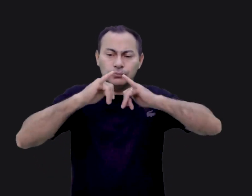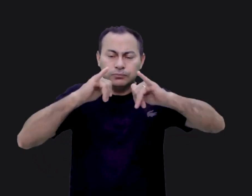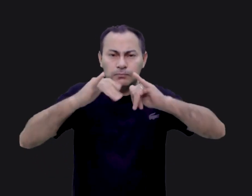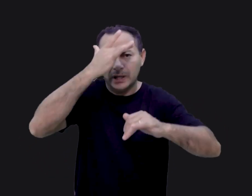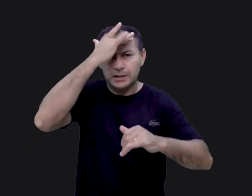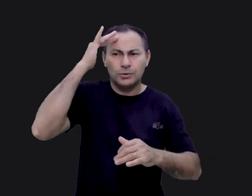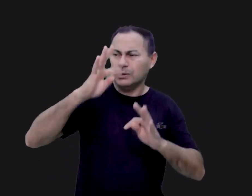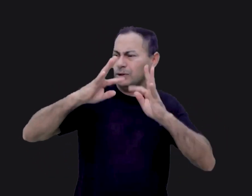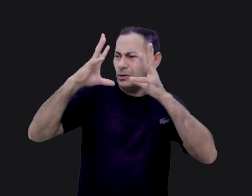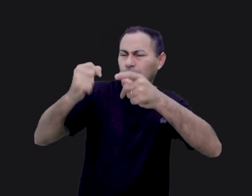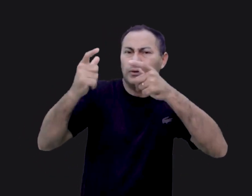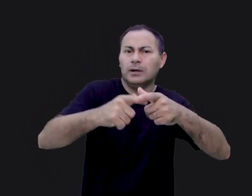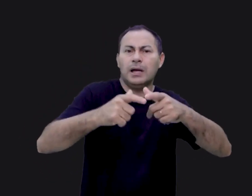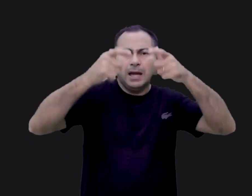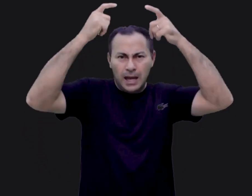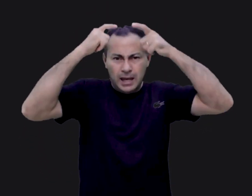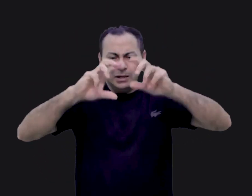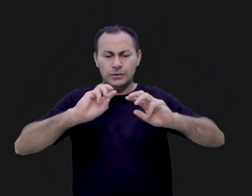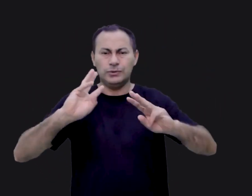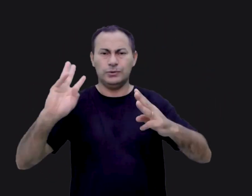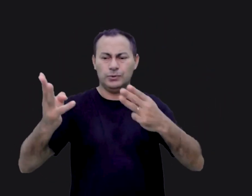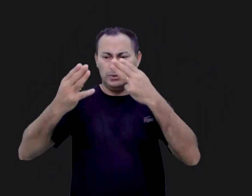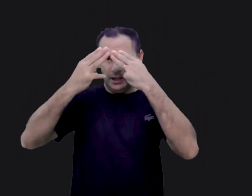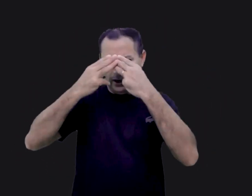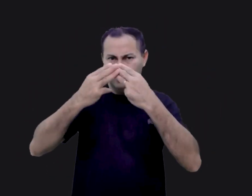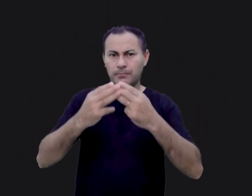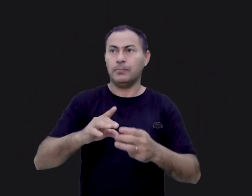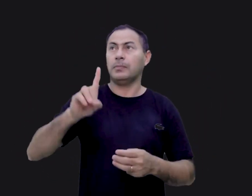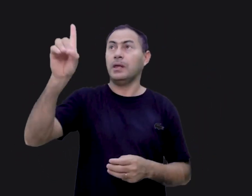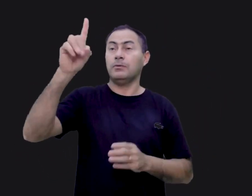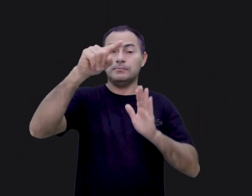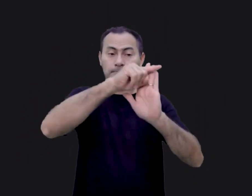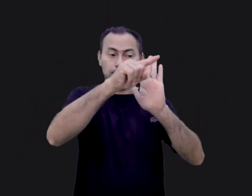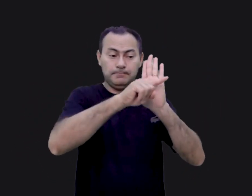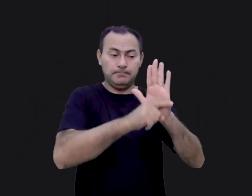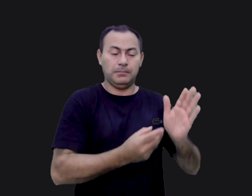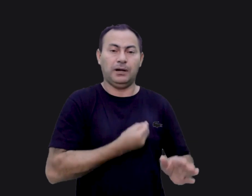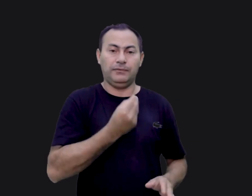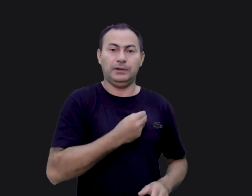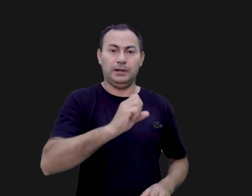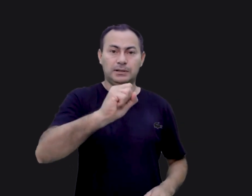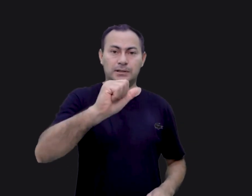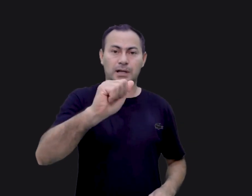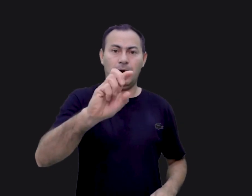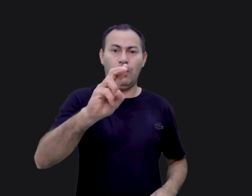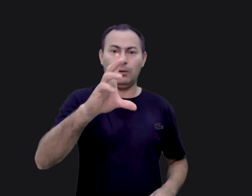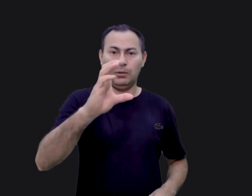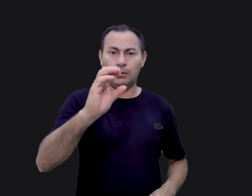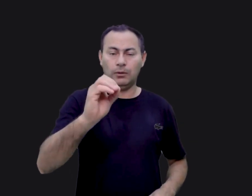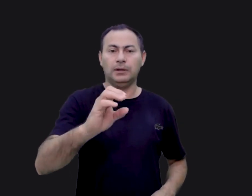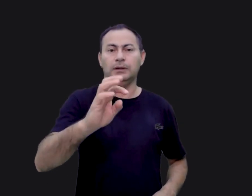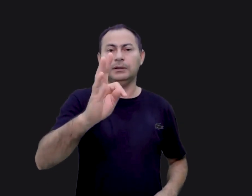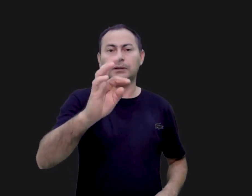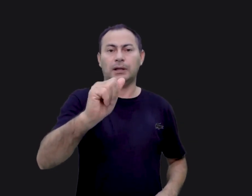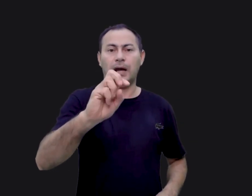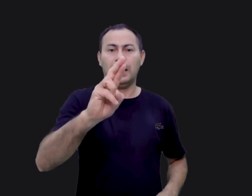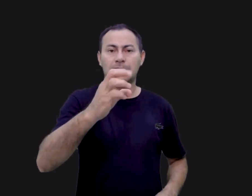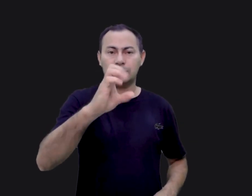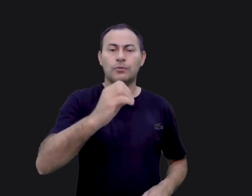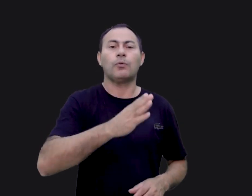nome perante gentios, reis e os judeus. Deus sempre teve um grande plano para a vida de Saulo de Tarso, conhecido como Paulo.